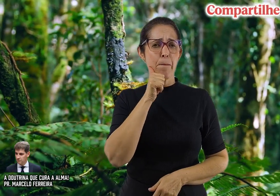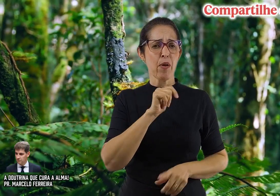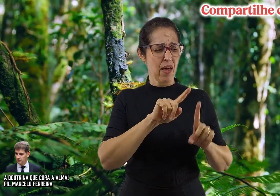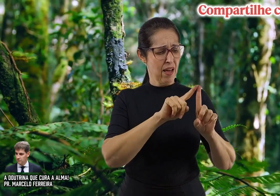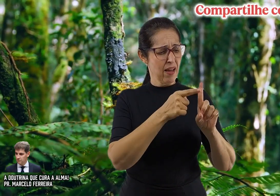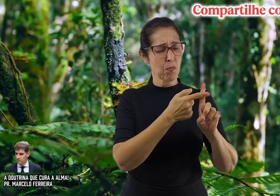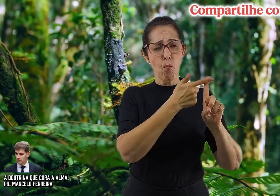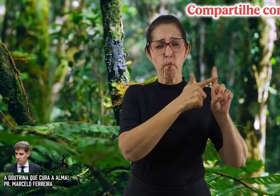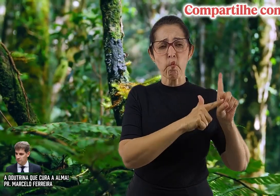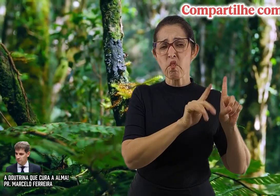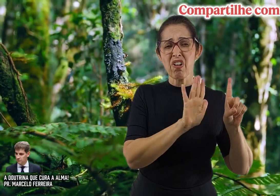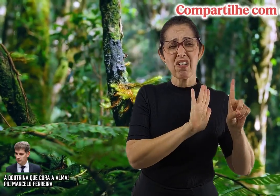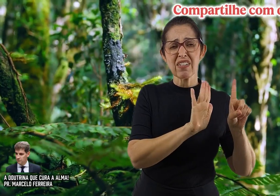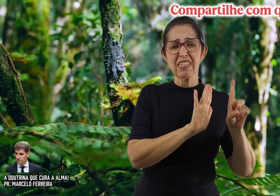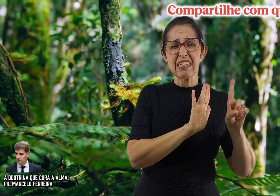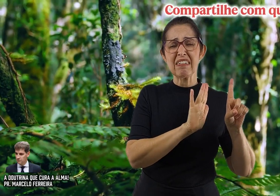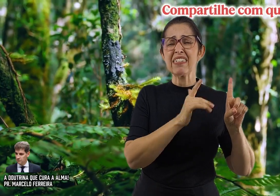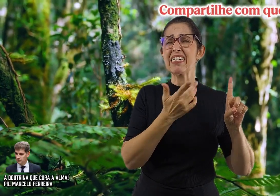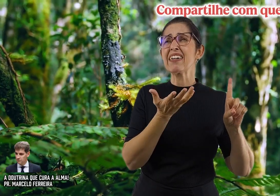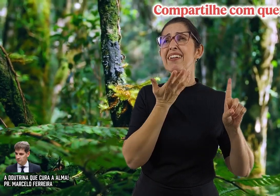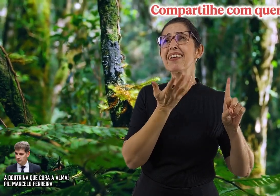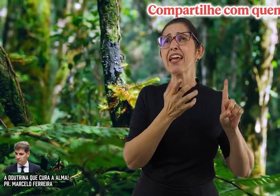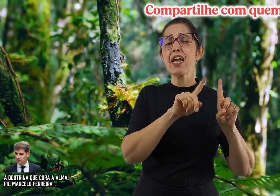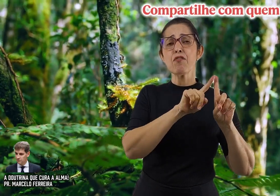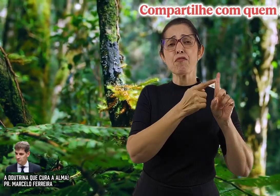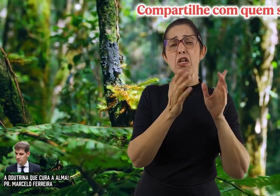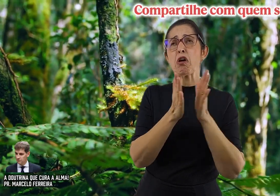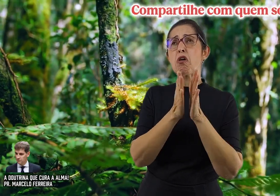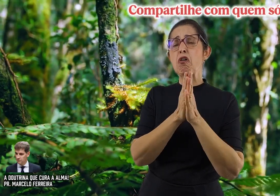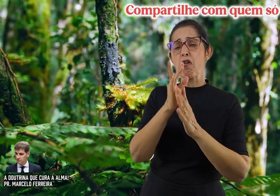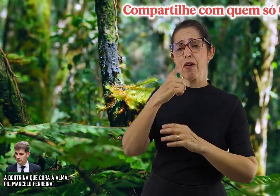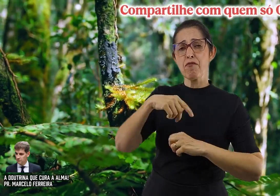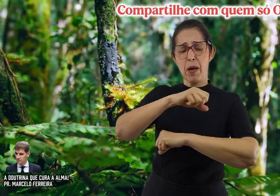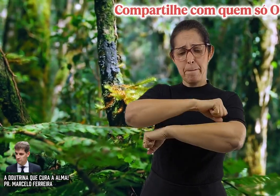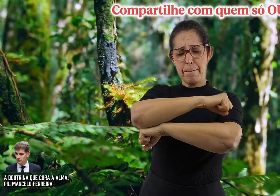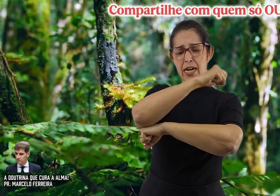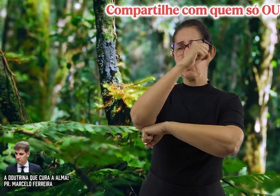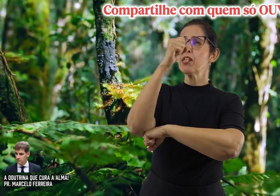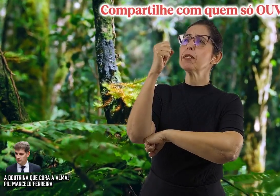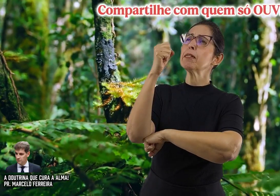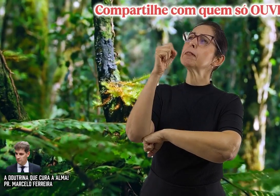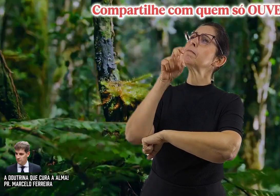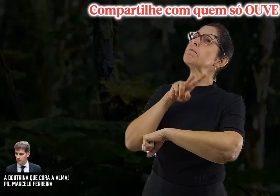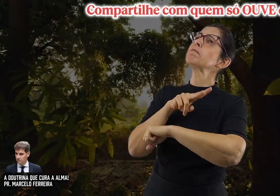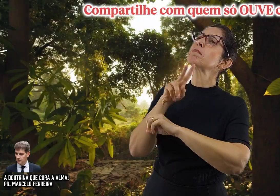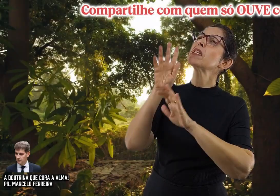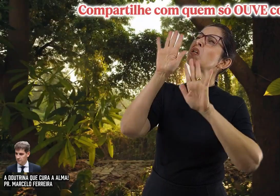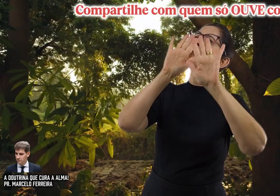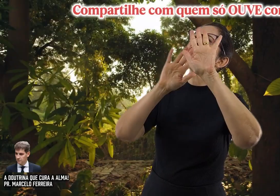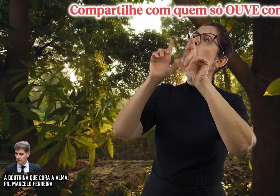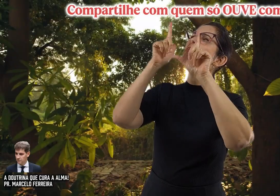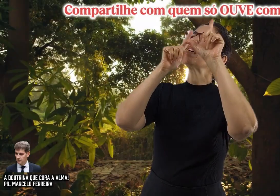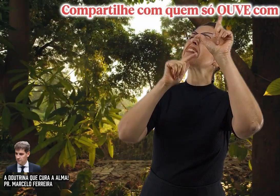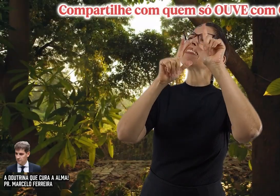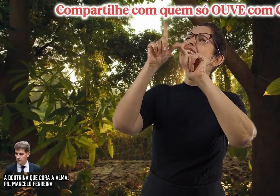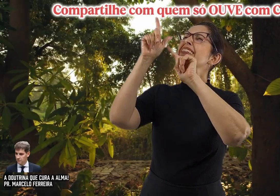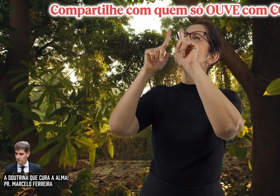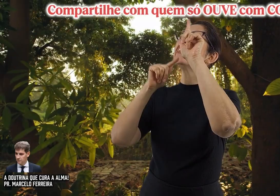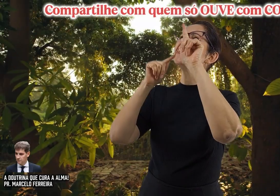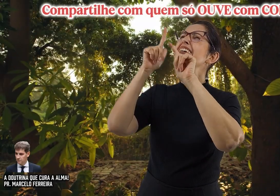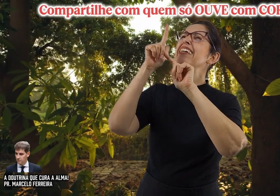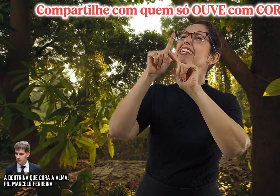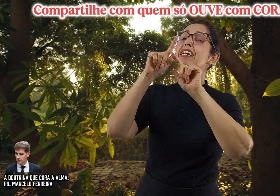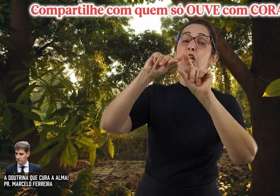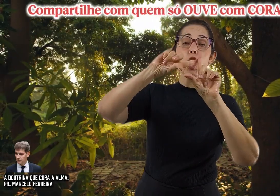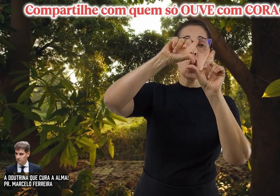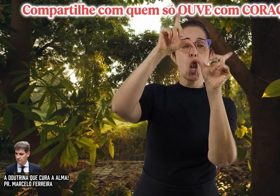no meio da noite triste, chorando, querendo ter um filho, aí foi para a janela, estava assim uma noite cintilante, cheia de estrelas, era